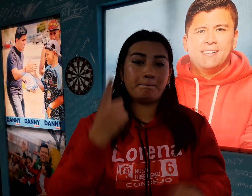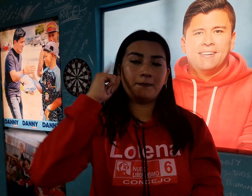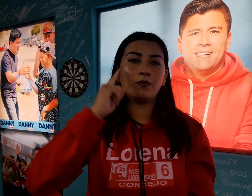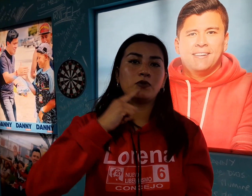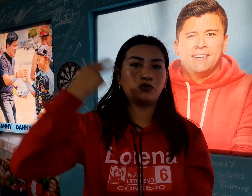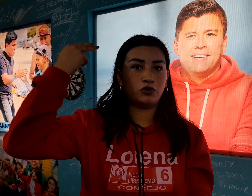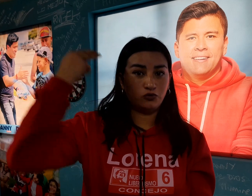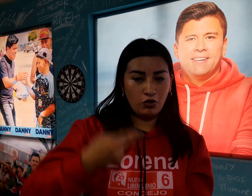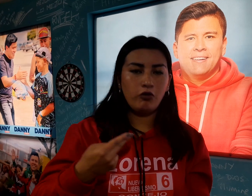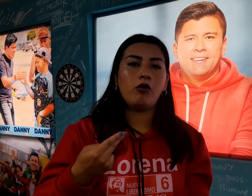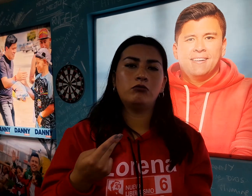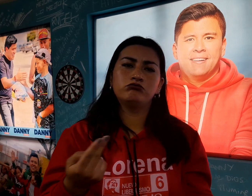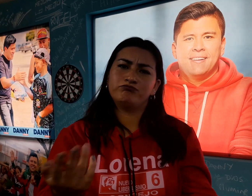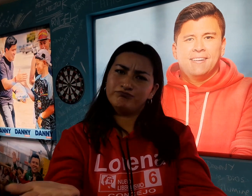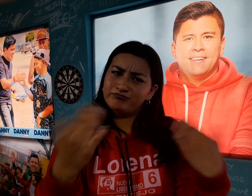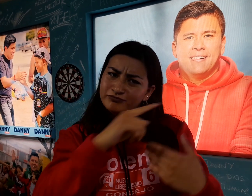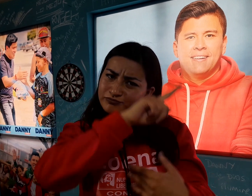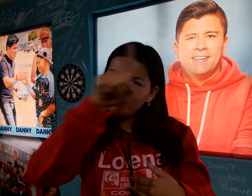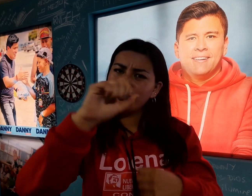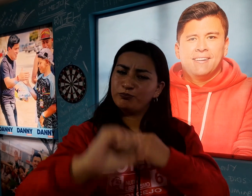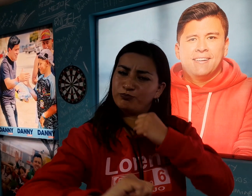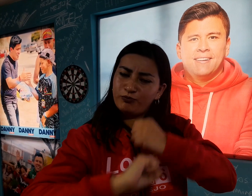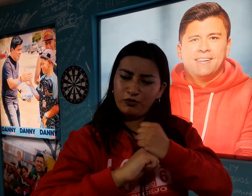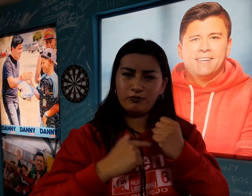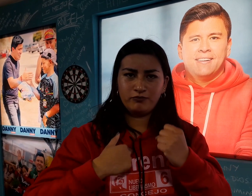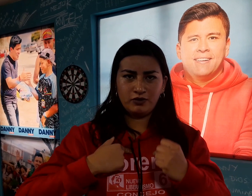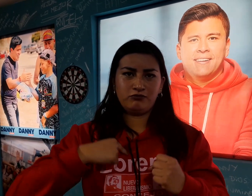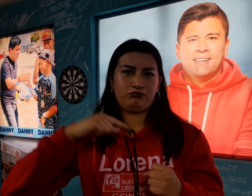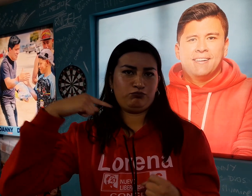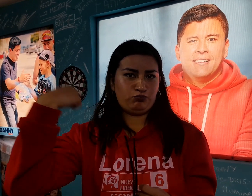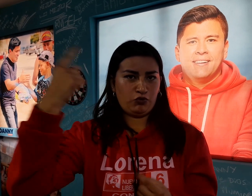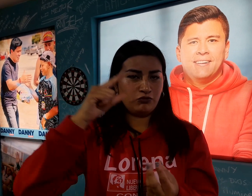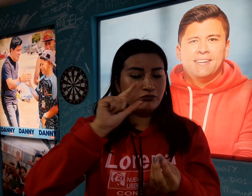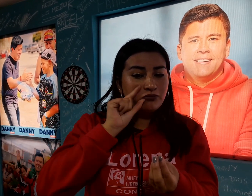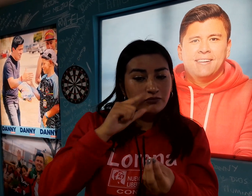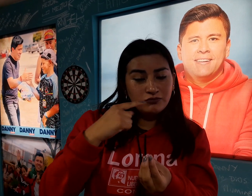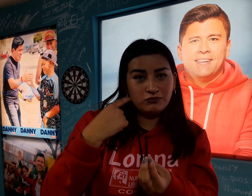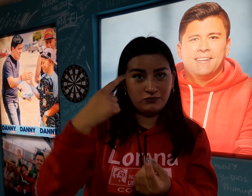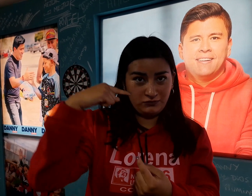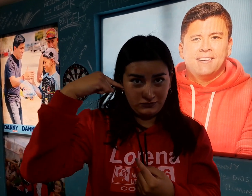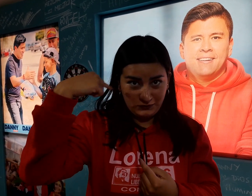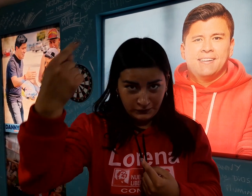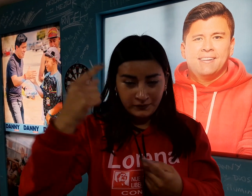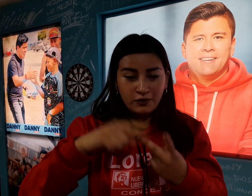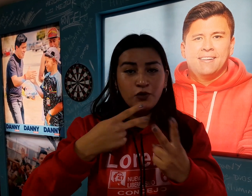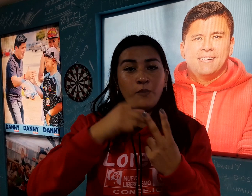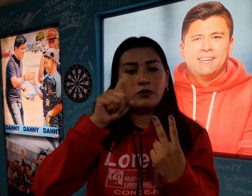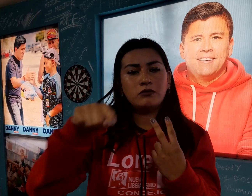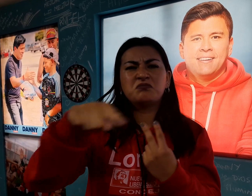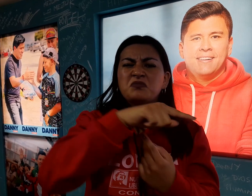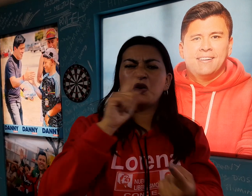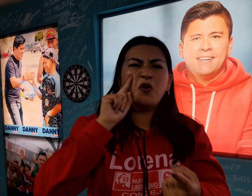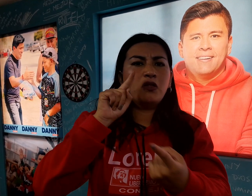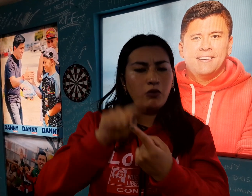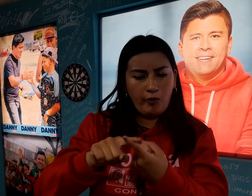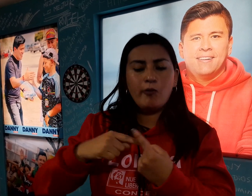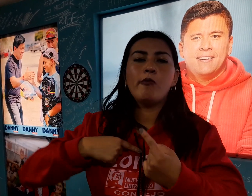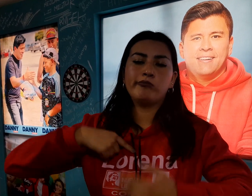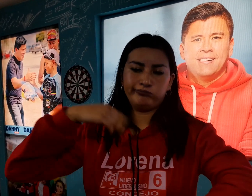Bueno, realmente esto es algo impactante, que una persona sorda esté en el Consejo, que apoyen